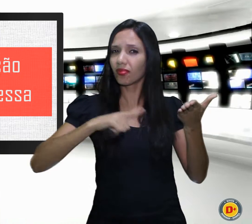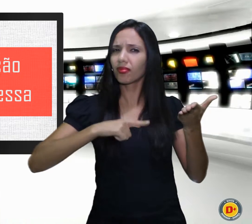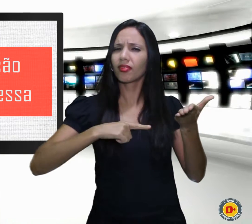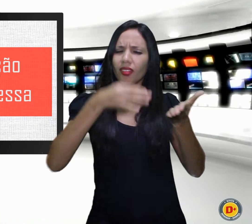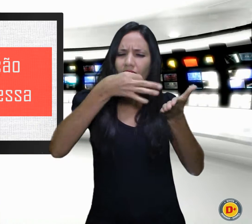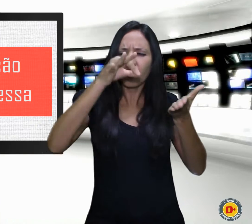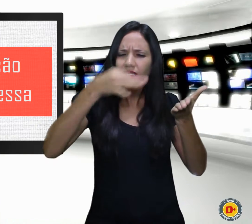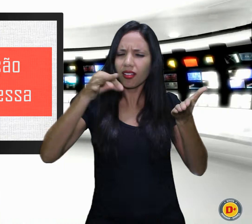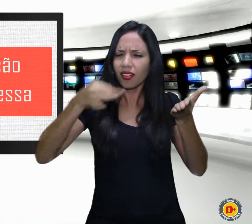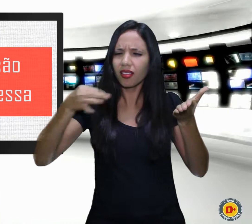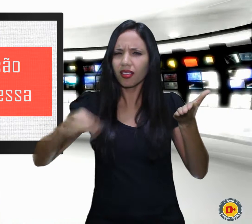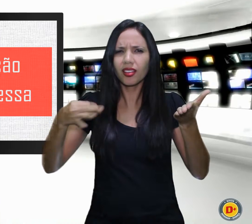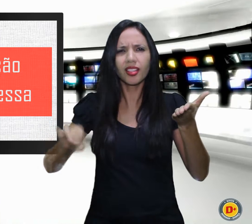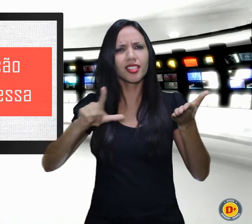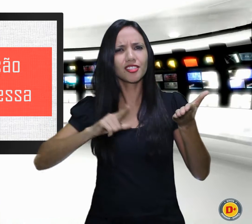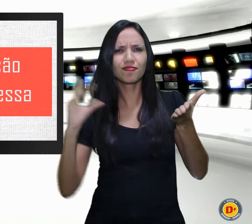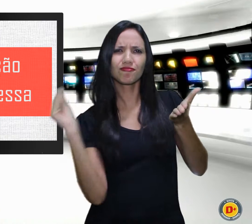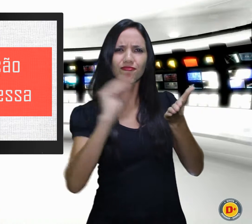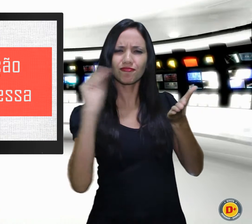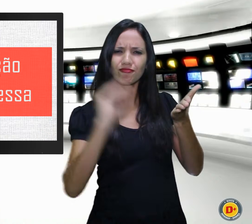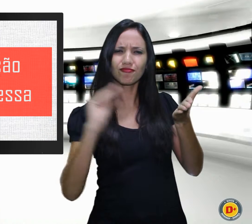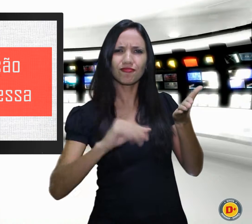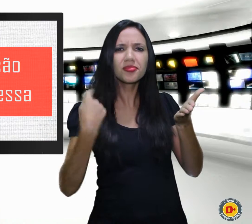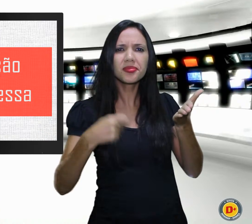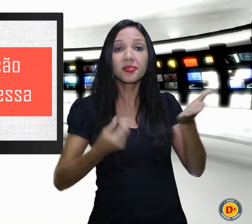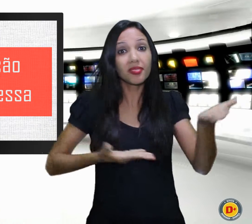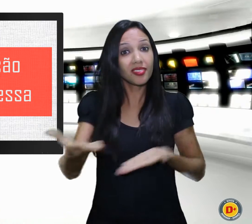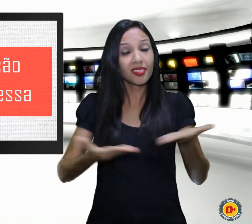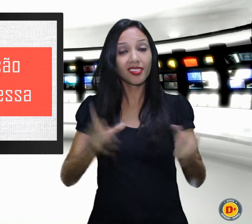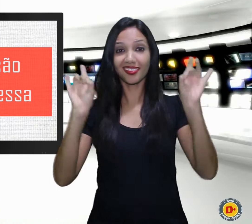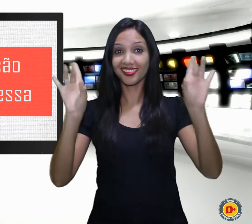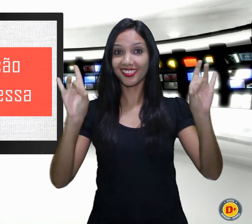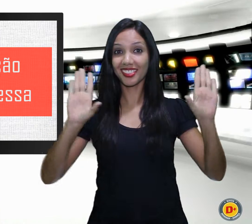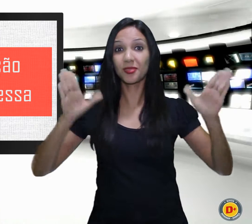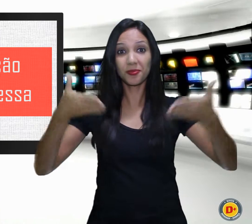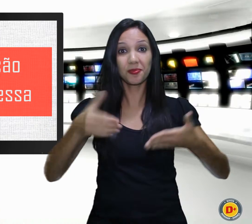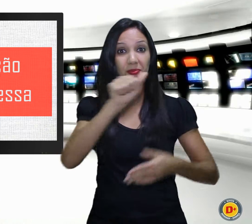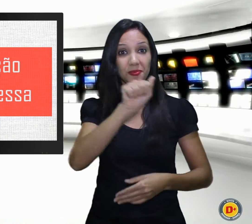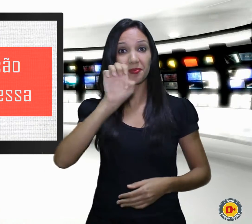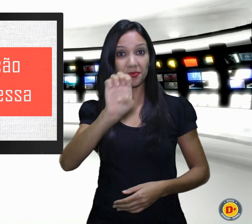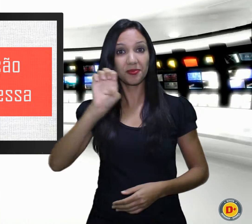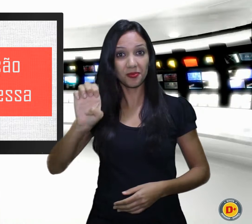detalhadamente, sobre qual concepção de atendimento educacional especializado, AEE, se adotaria no Brasil.